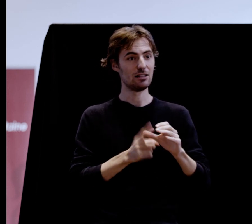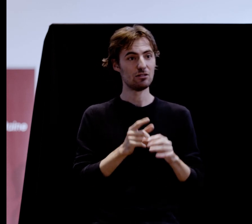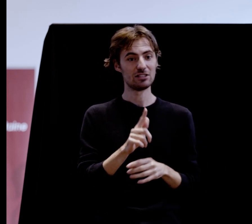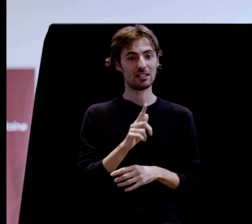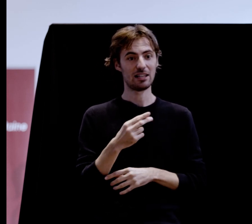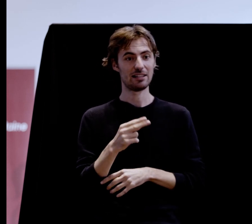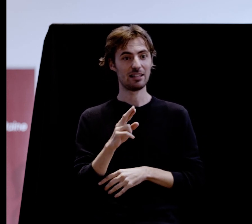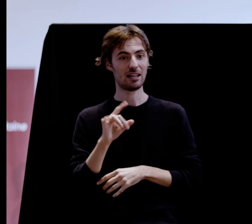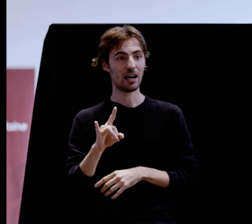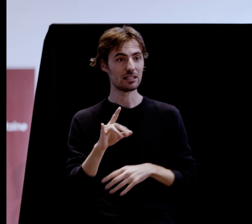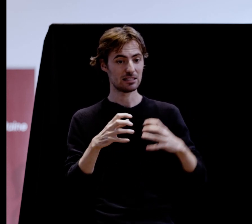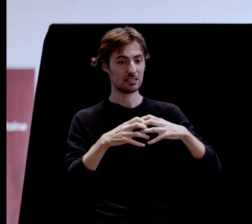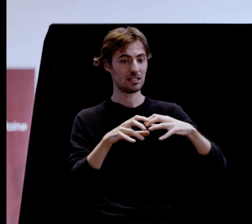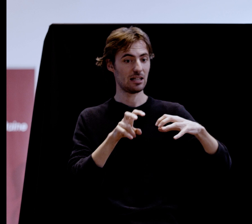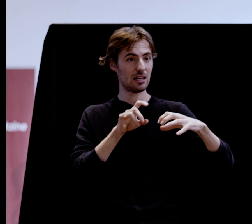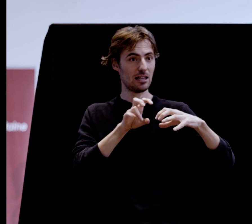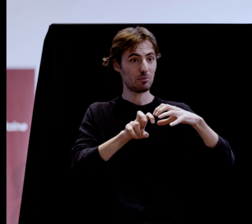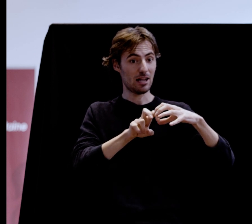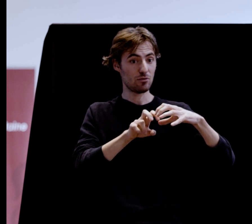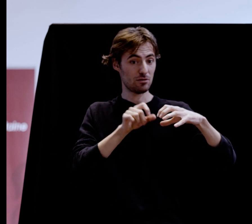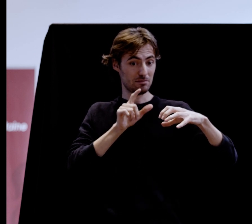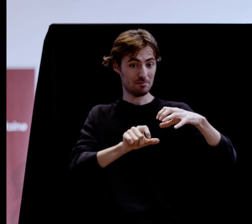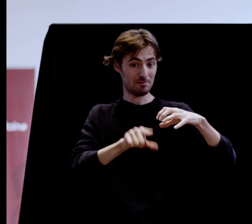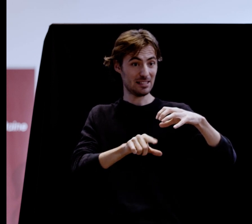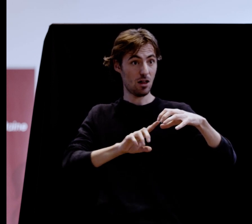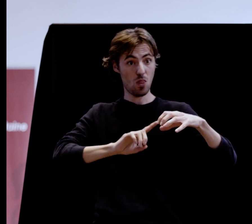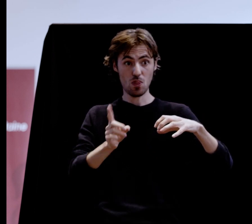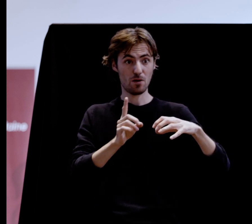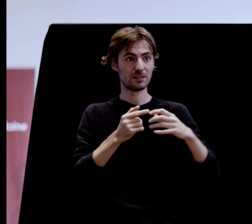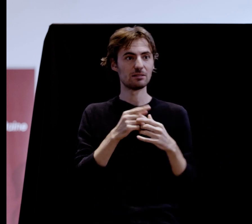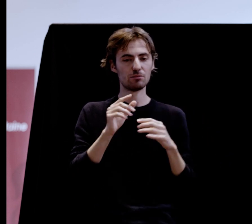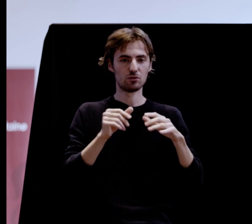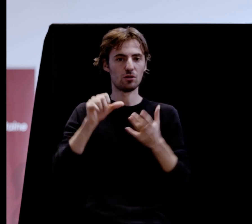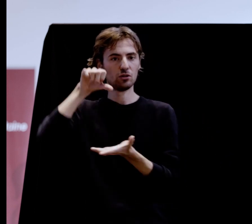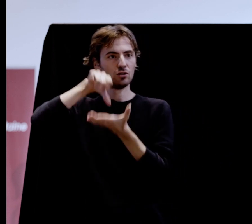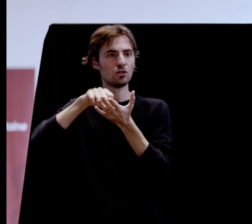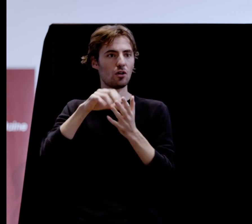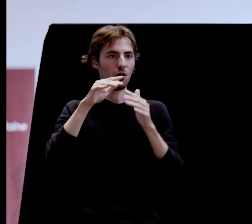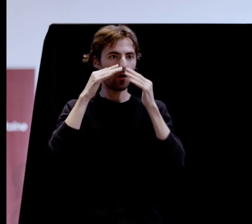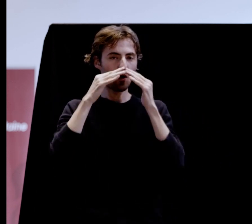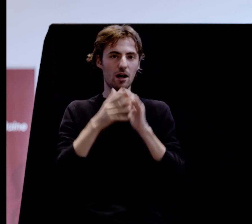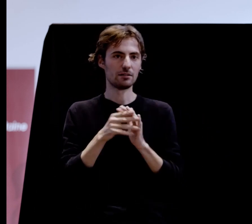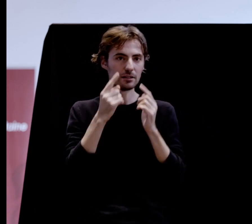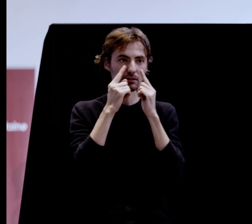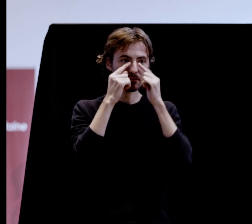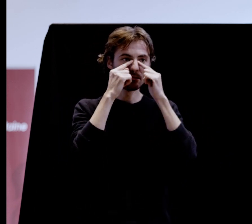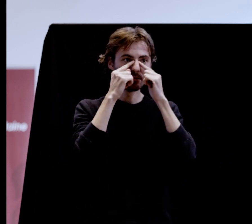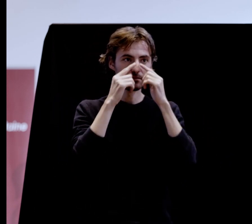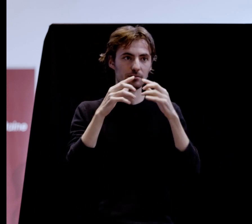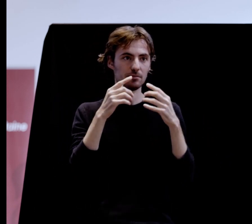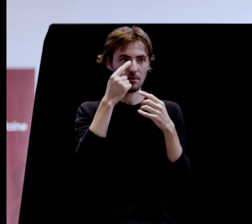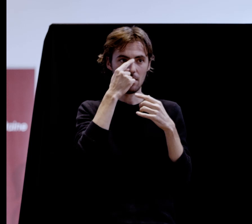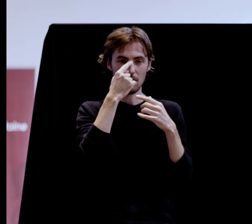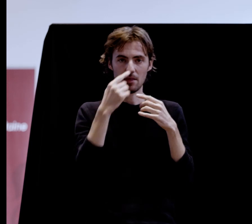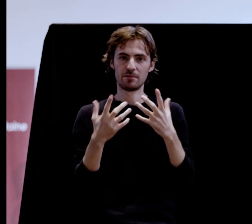au niveau de l'hypothalamus, mais elles sont au niveau du centre de l'odorat, à la racine du nez.